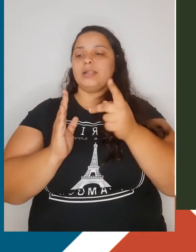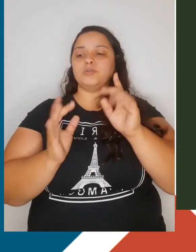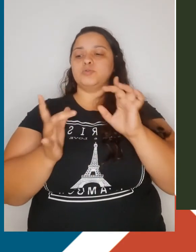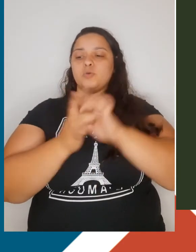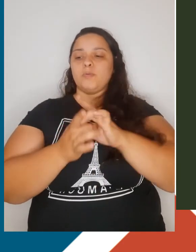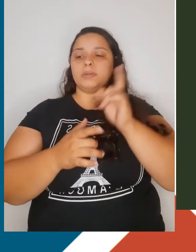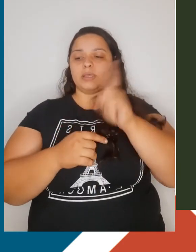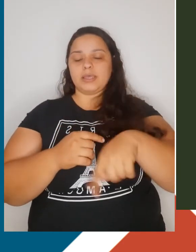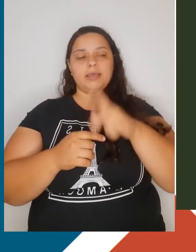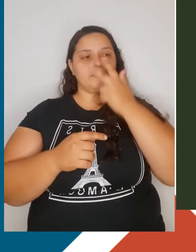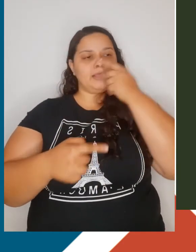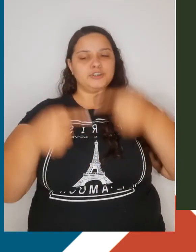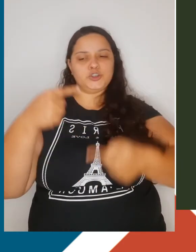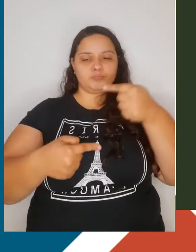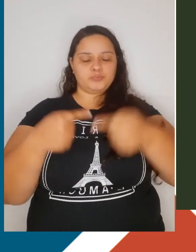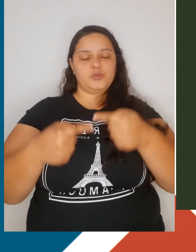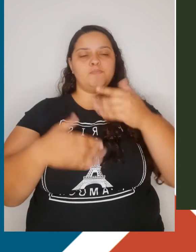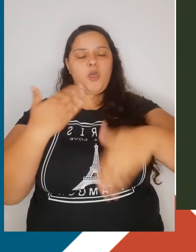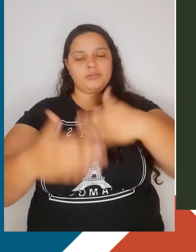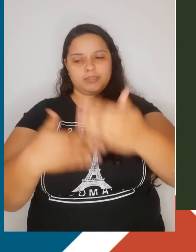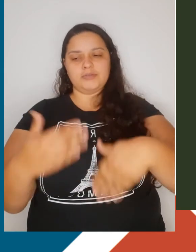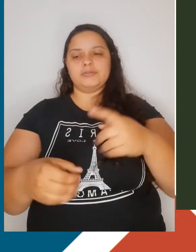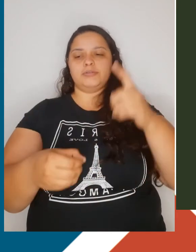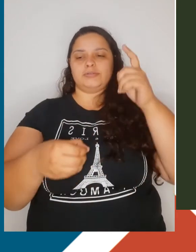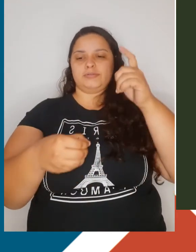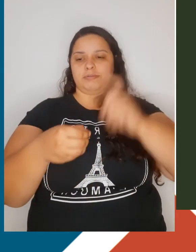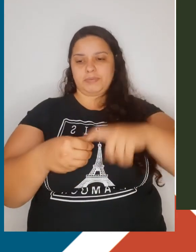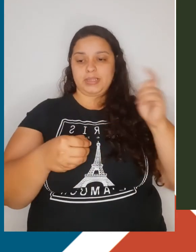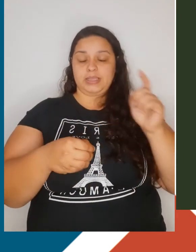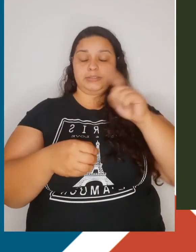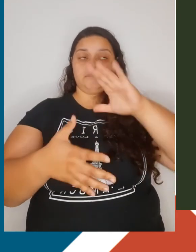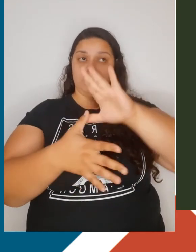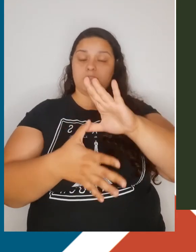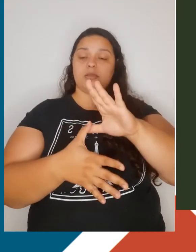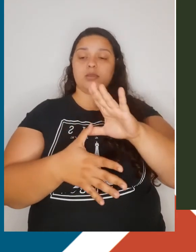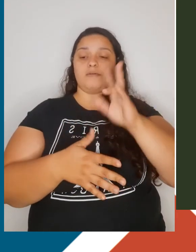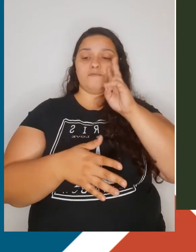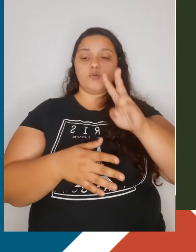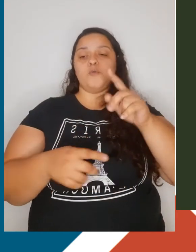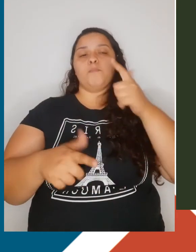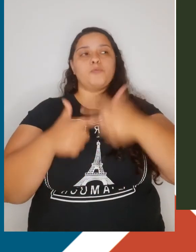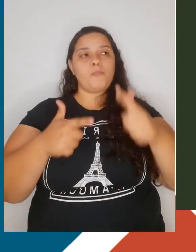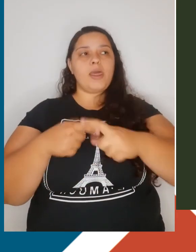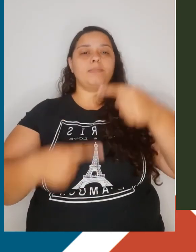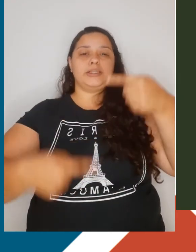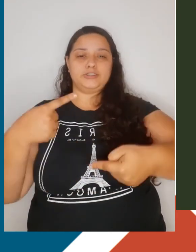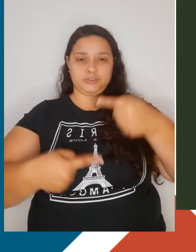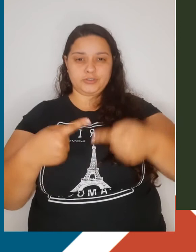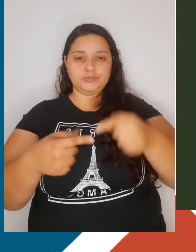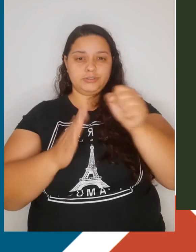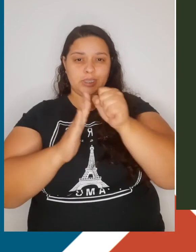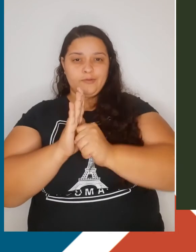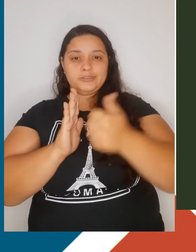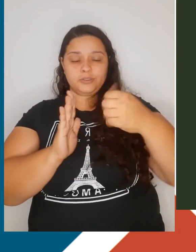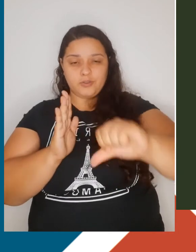O texto refere-se às concepções em disputa no processo de independência da América Latina. Tendo em vista a situação política das